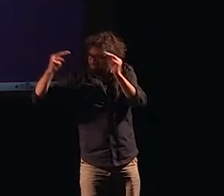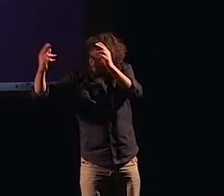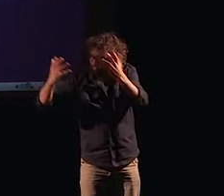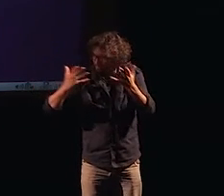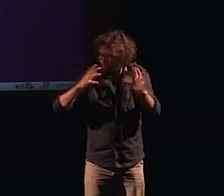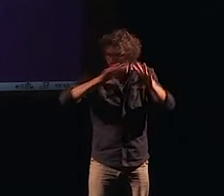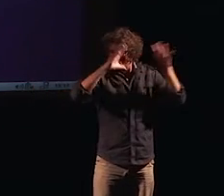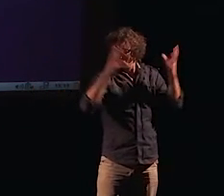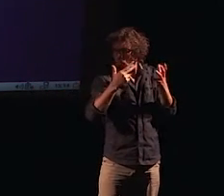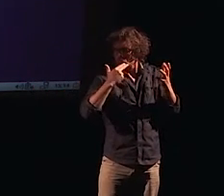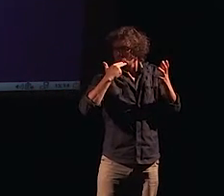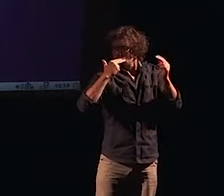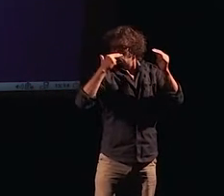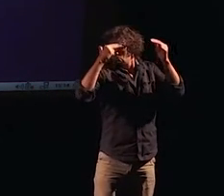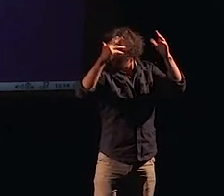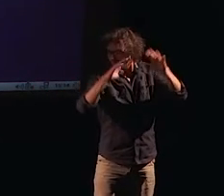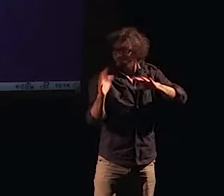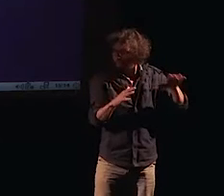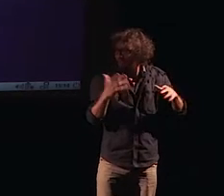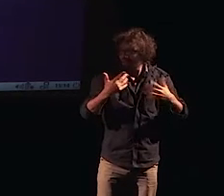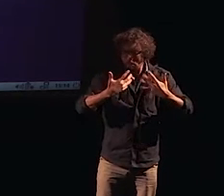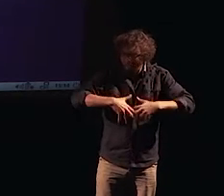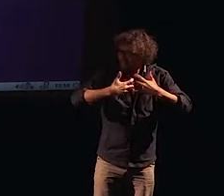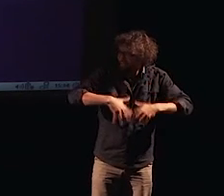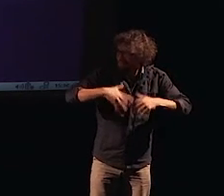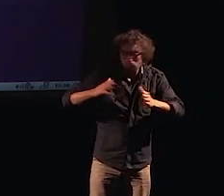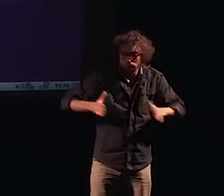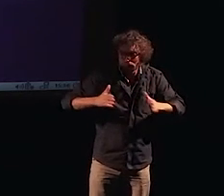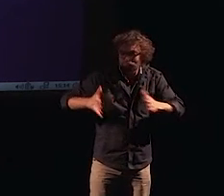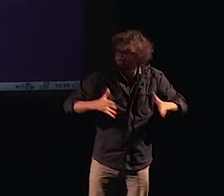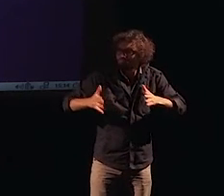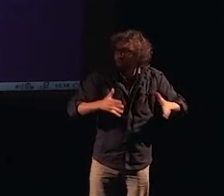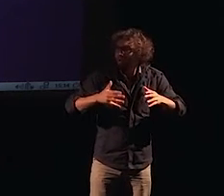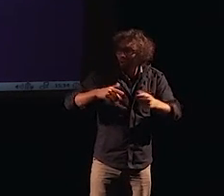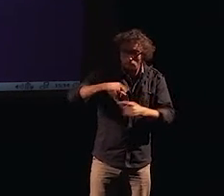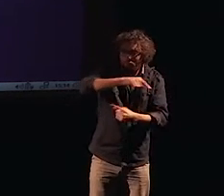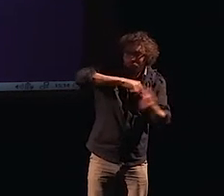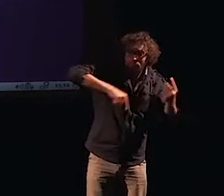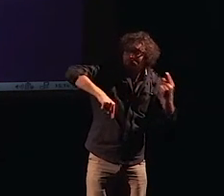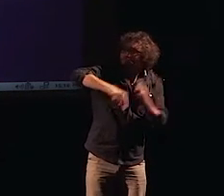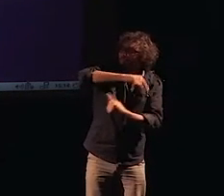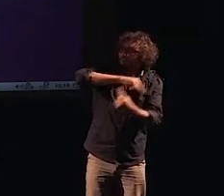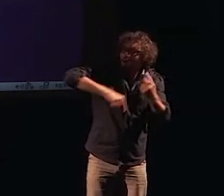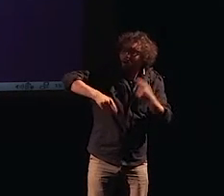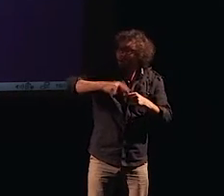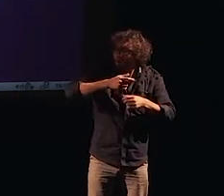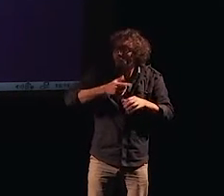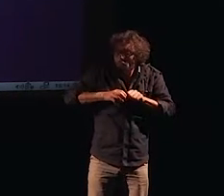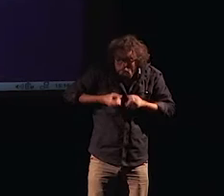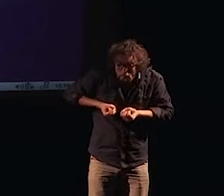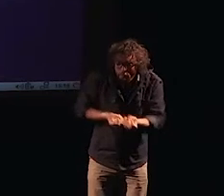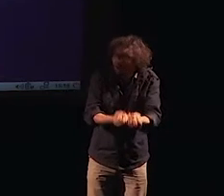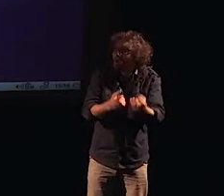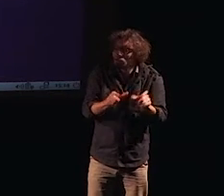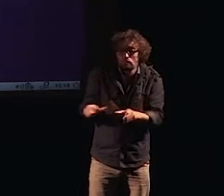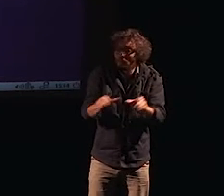ce mécanisme-là qui se met en place avec tous ces rouages qui sont ensemble, qui produit de la surveillance. Il faut qu'il y ait cette prison qui soit